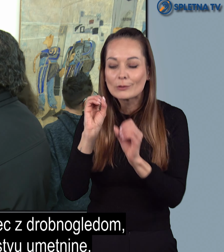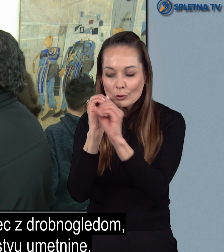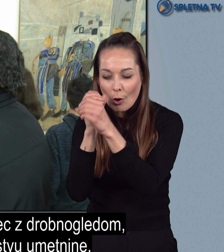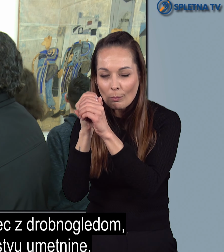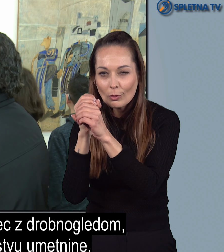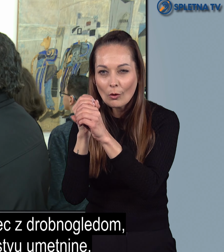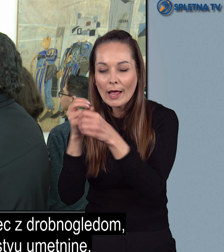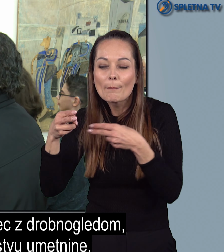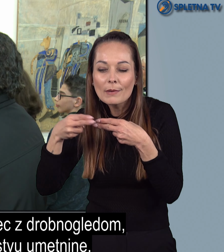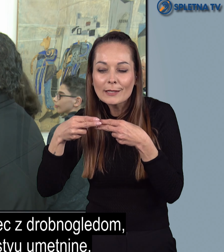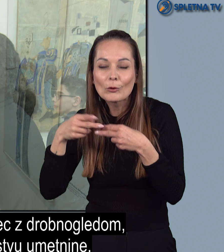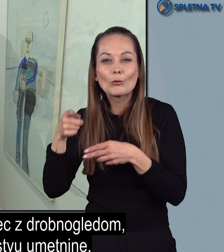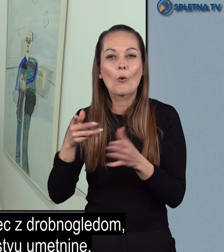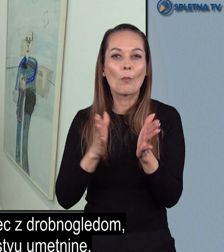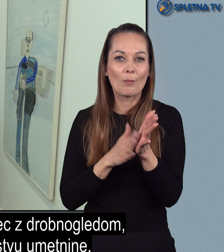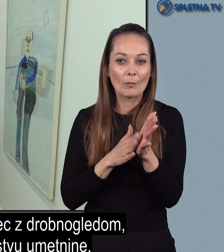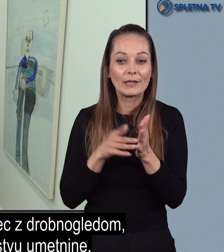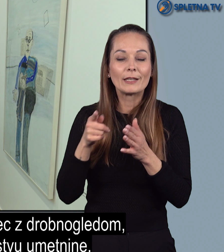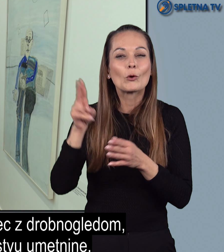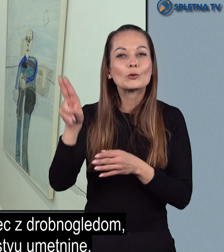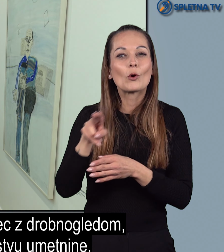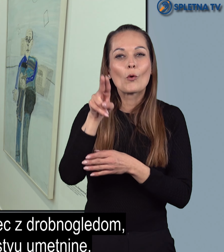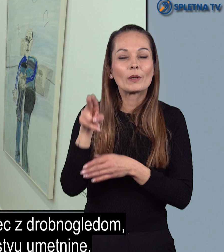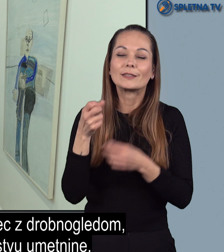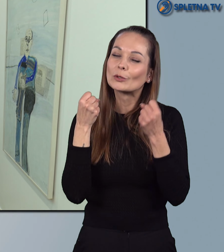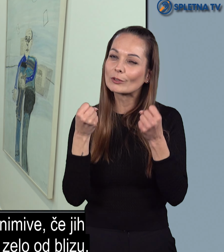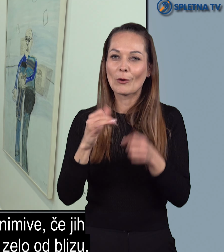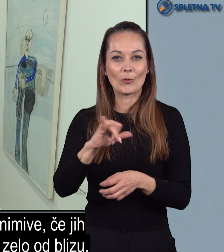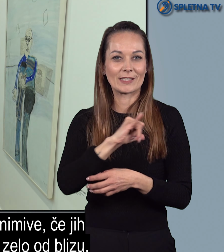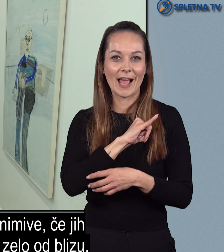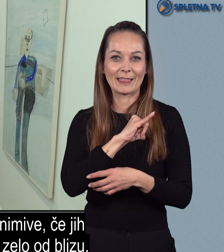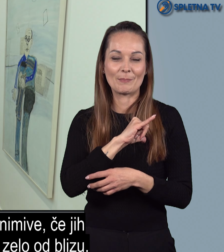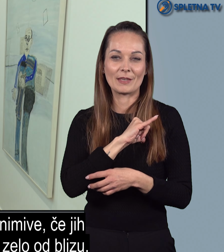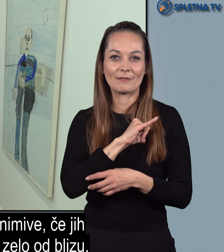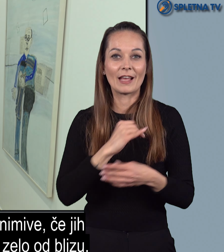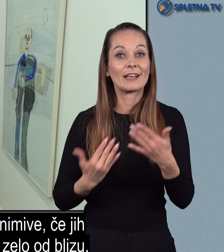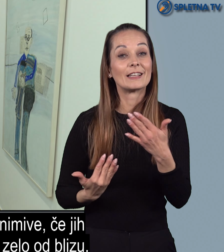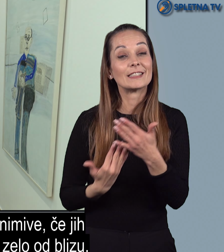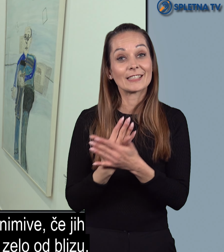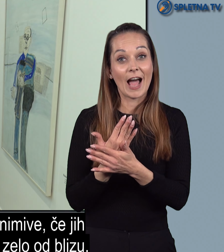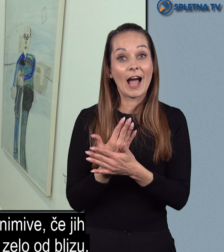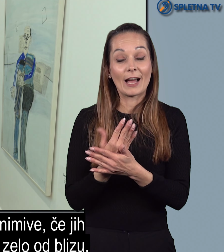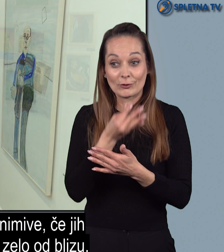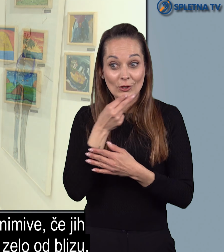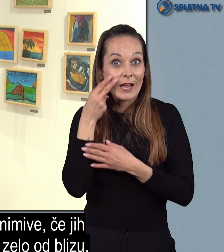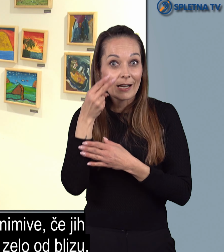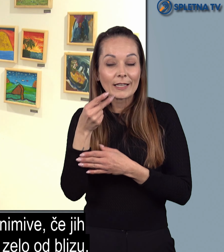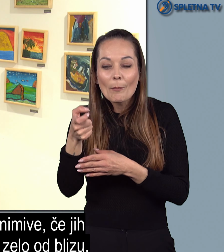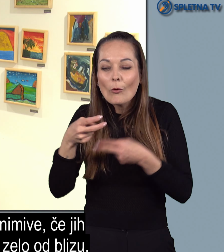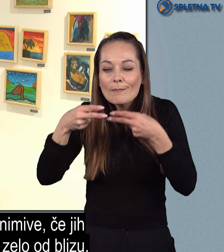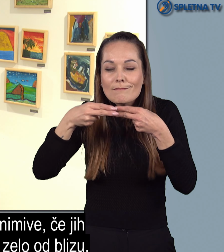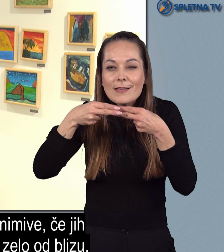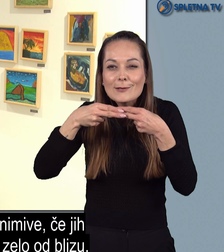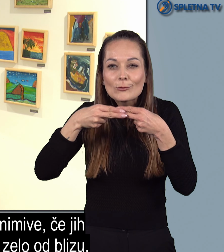z drobnogledom, ker v bistvu so to umetnine, ki so zelo zanimive, če jih gledamo